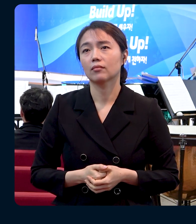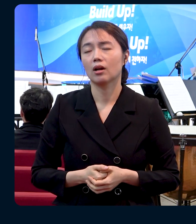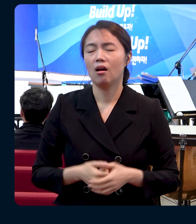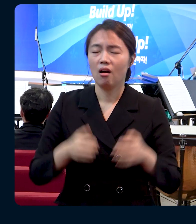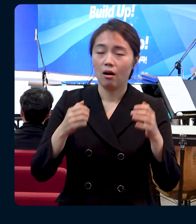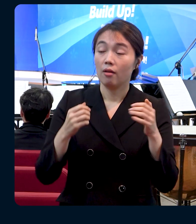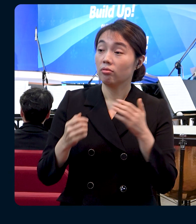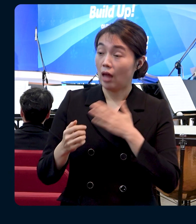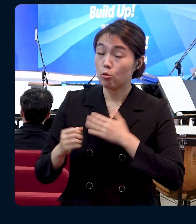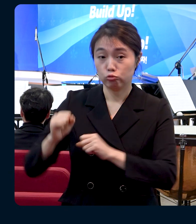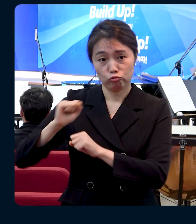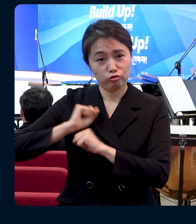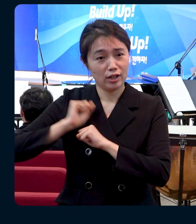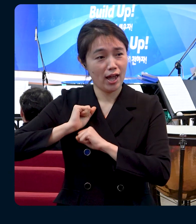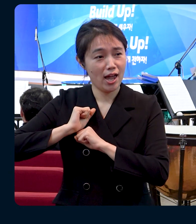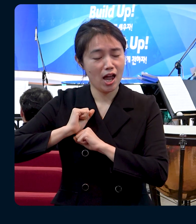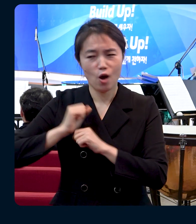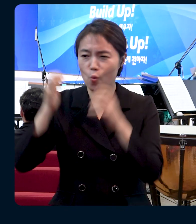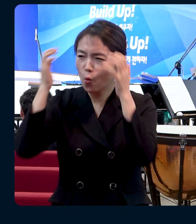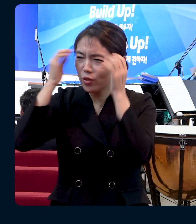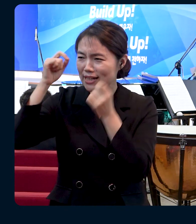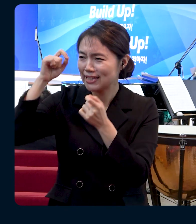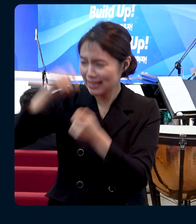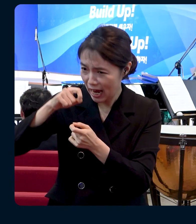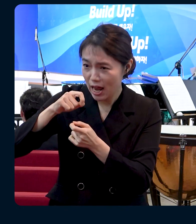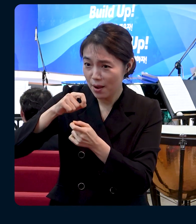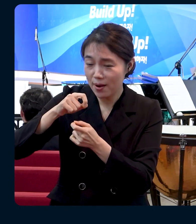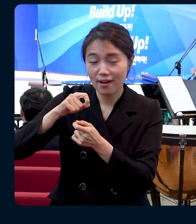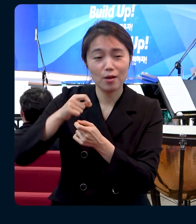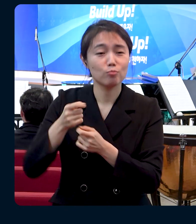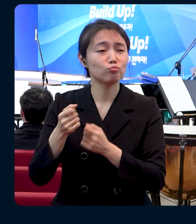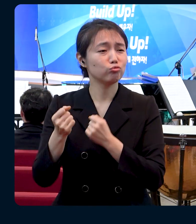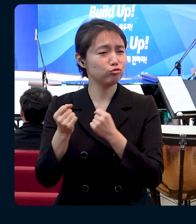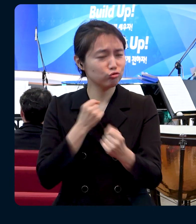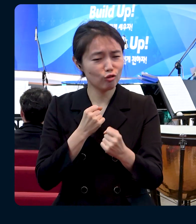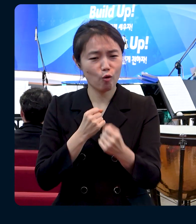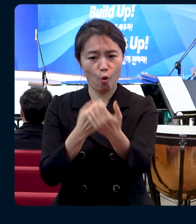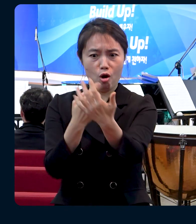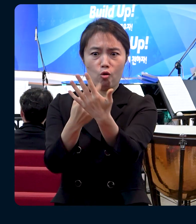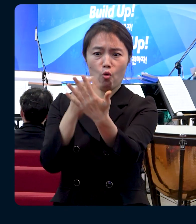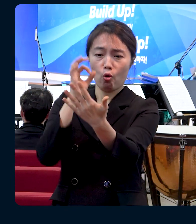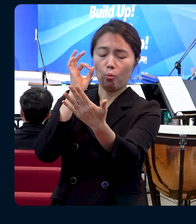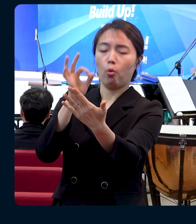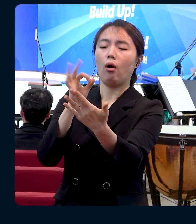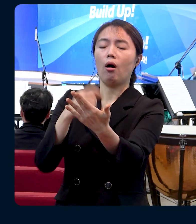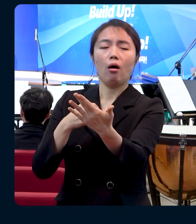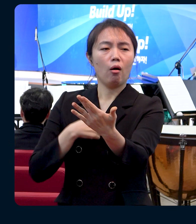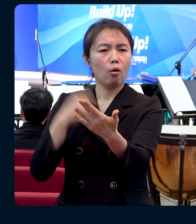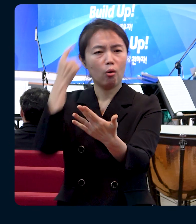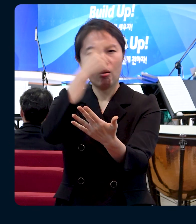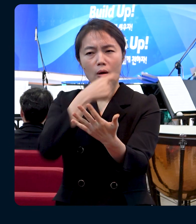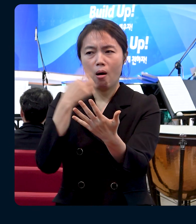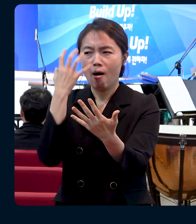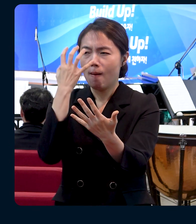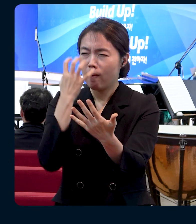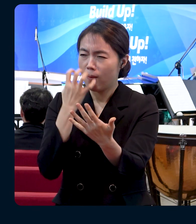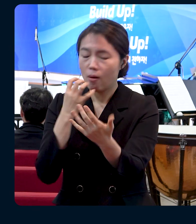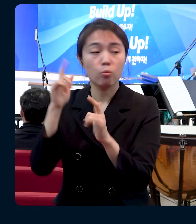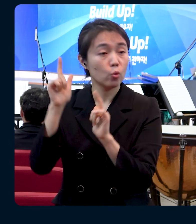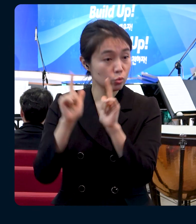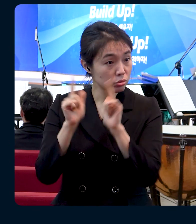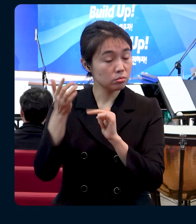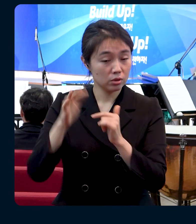그 고난에도 말이죠, 거울에 비친 저의 모습이 그렇게 추하고 망가진 그런 모습이었는데,